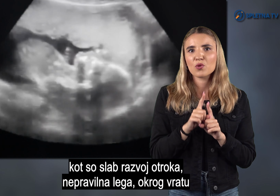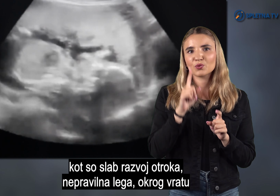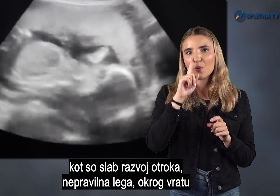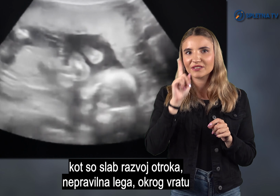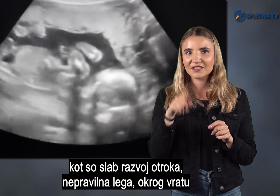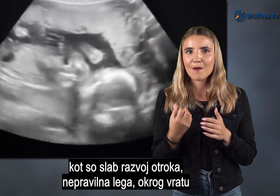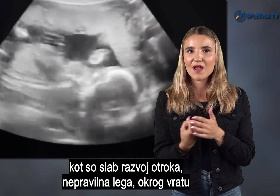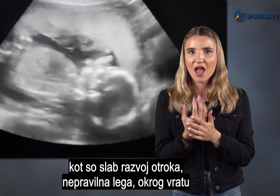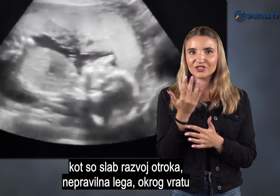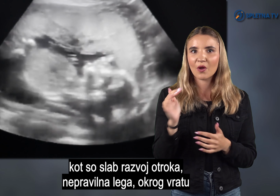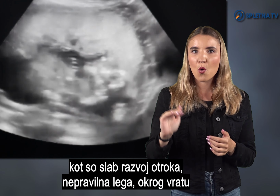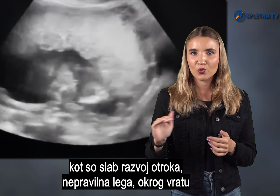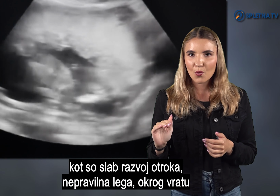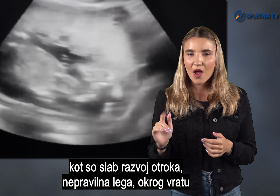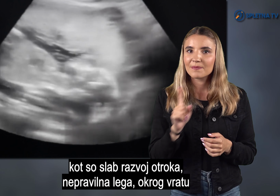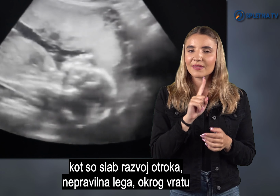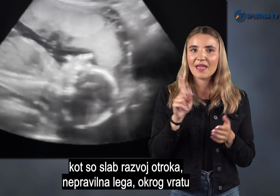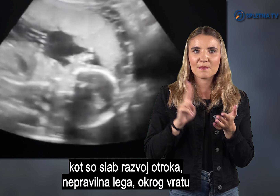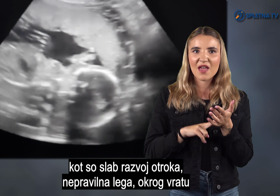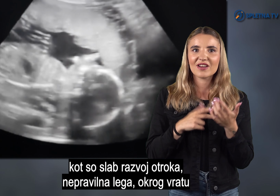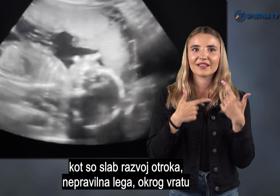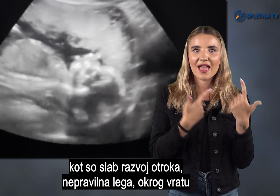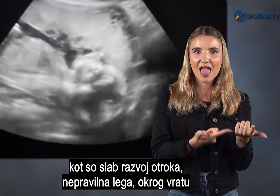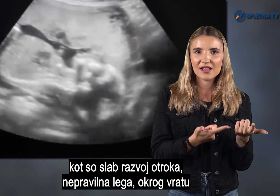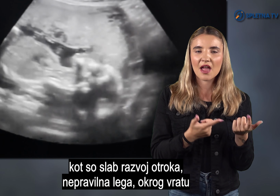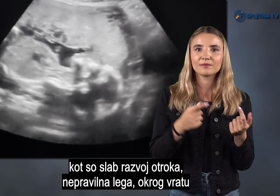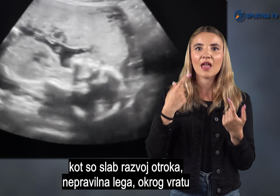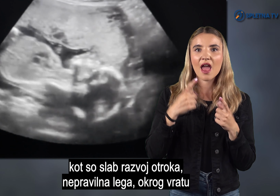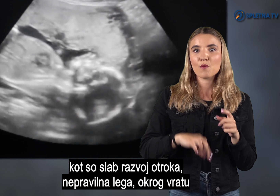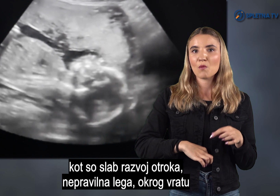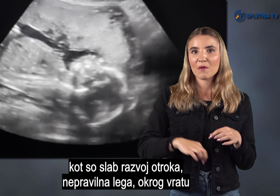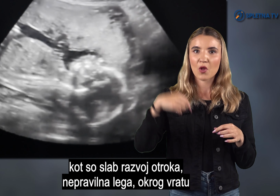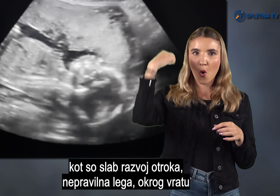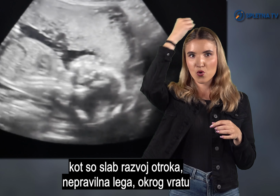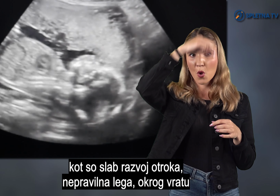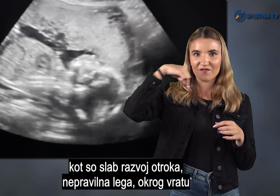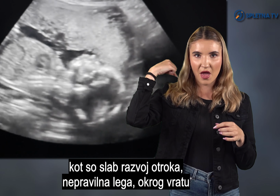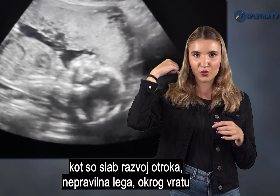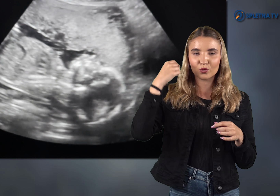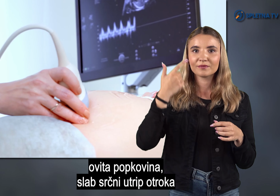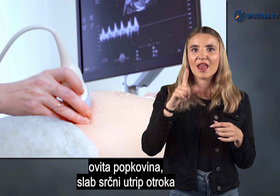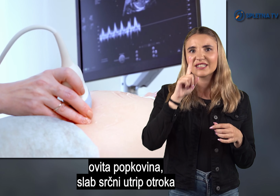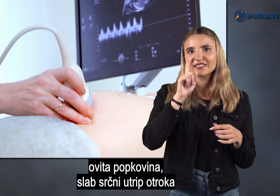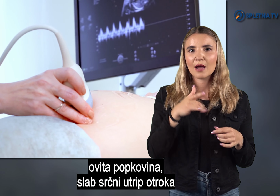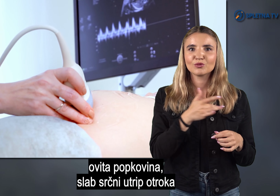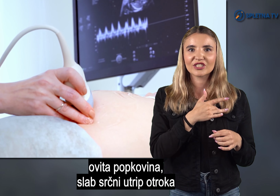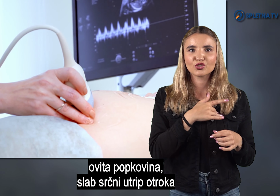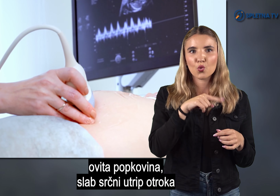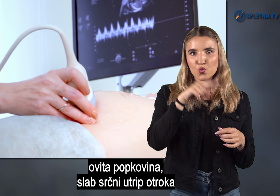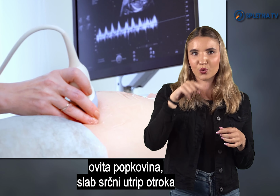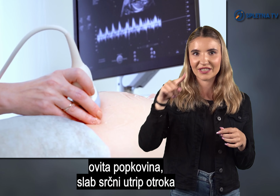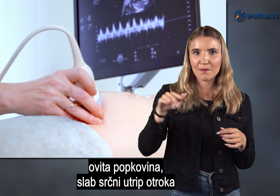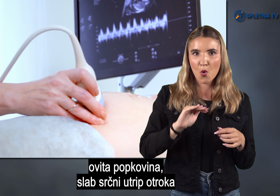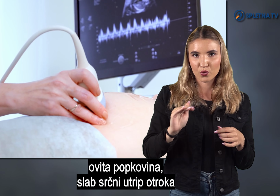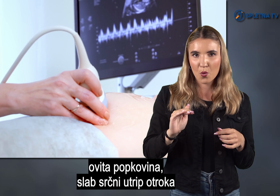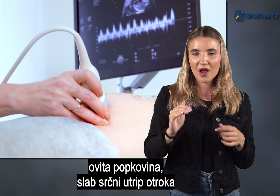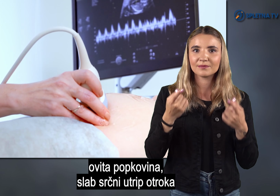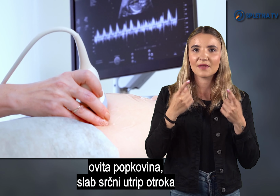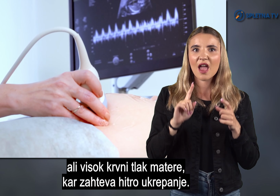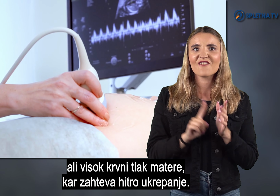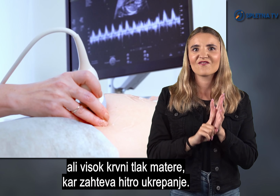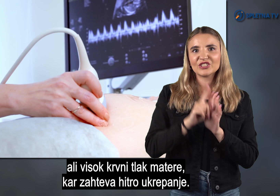zapletov, kot so slab razvoj otroka, nepravilna lega, okrog vratu ovita popkovina, slab srčni utrip